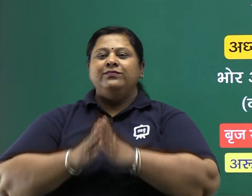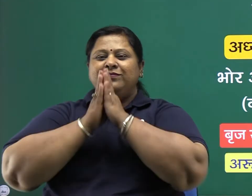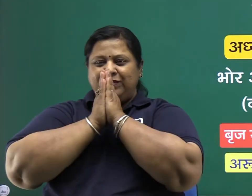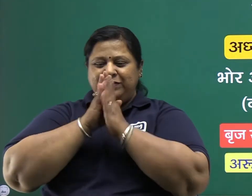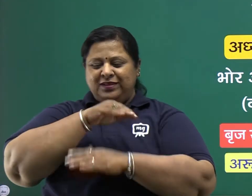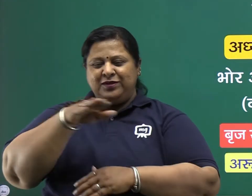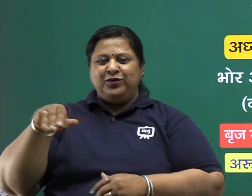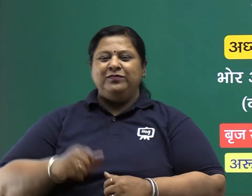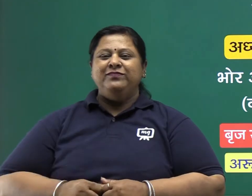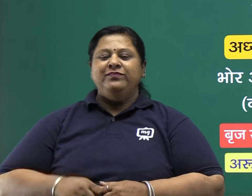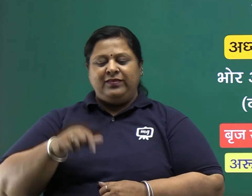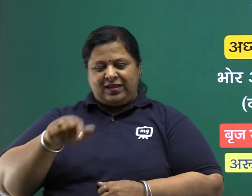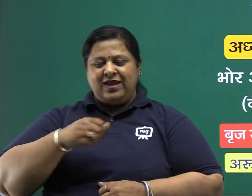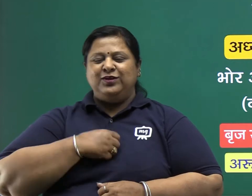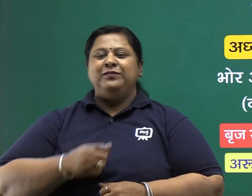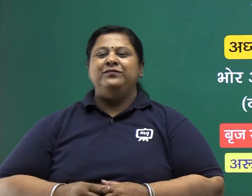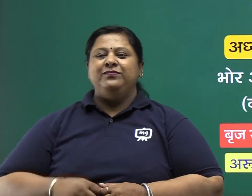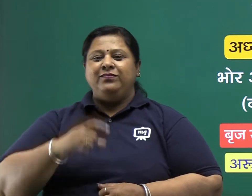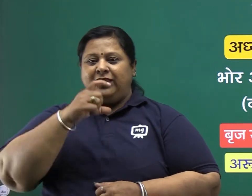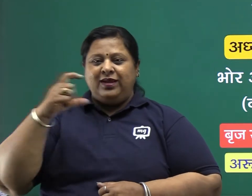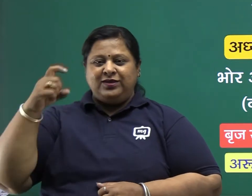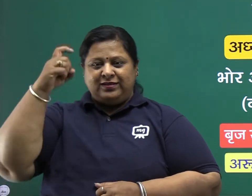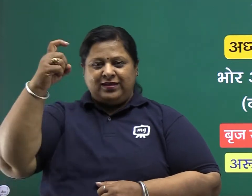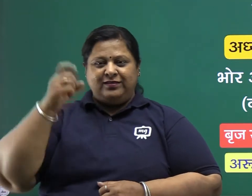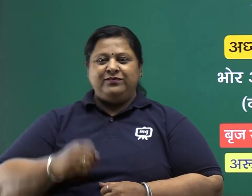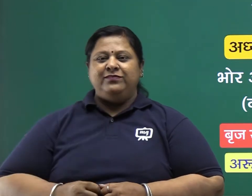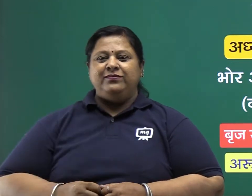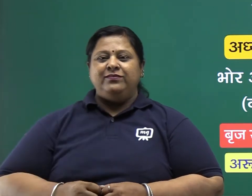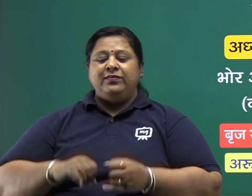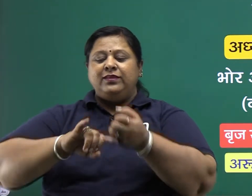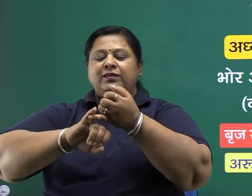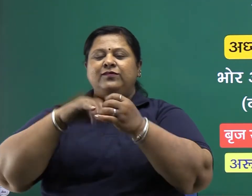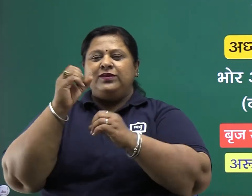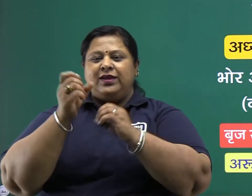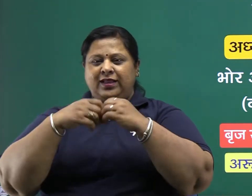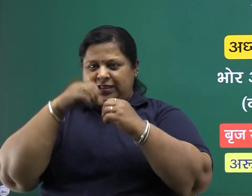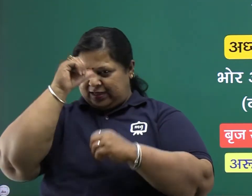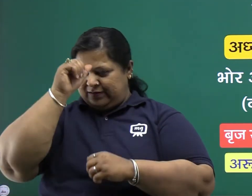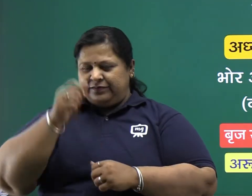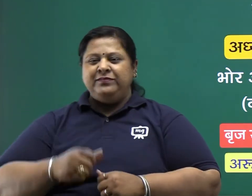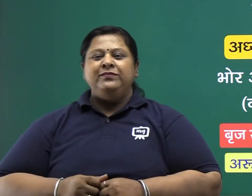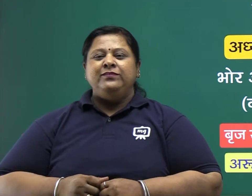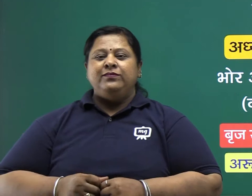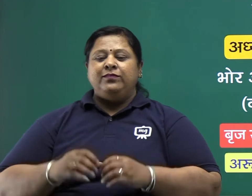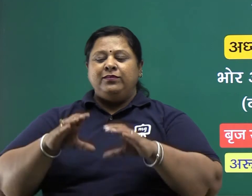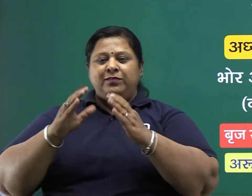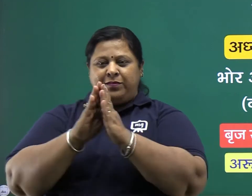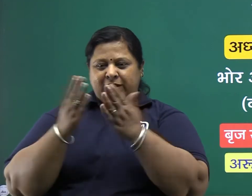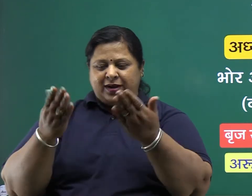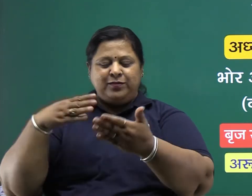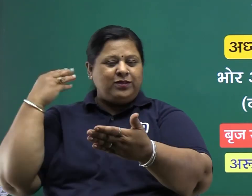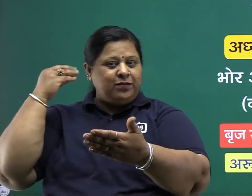नमस्ते बच्चों। आज हम कक्षा 7 विषय हिंदी पाठ्य पुस्तक